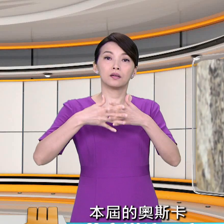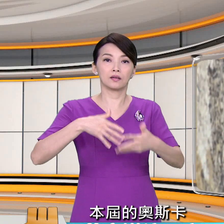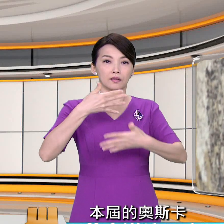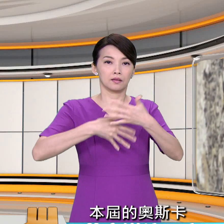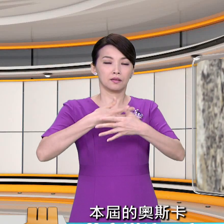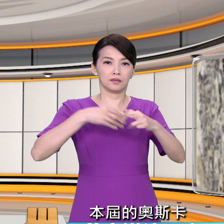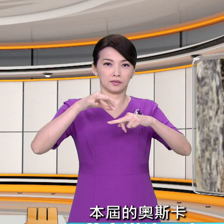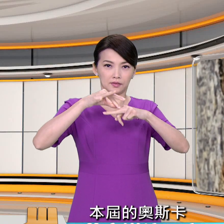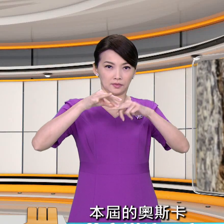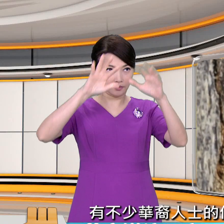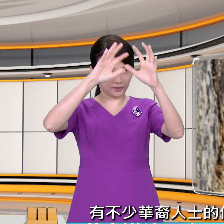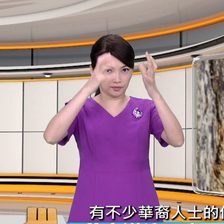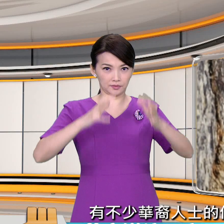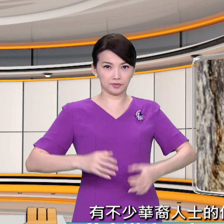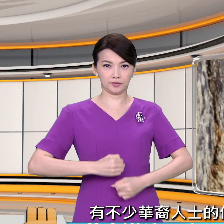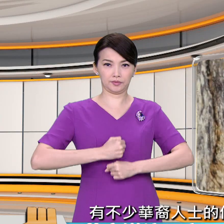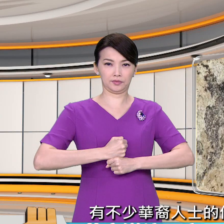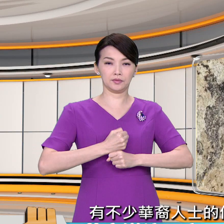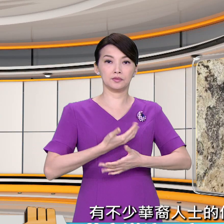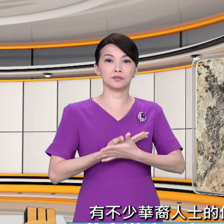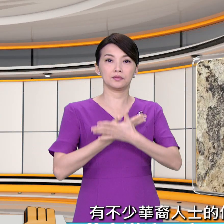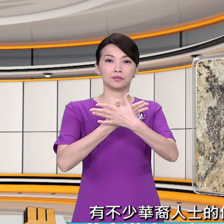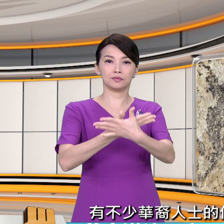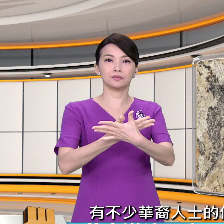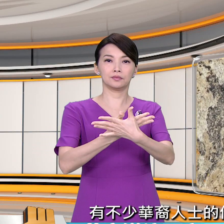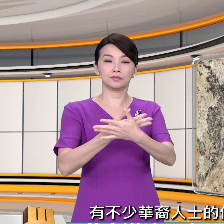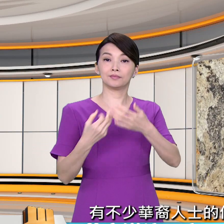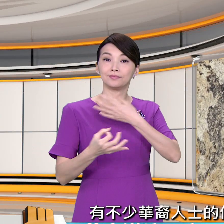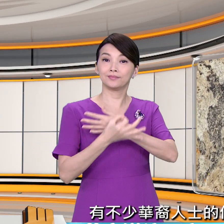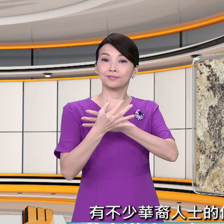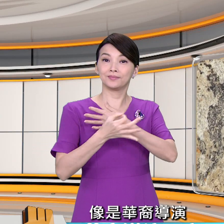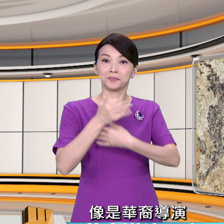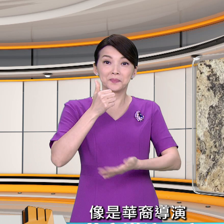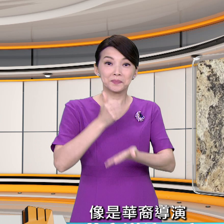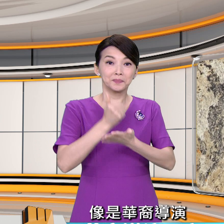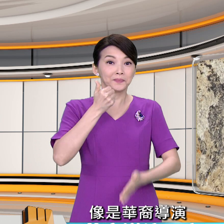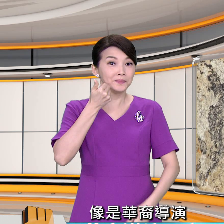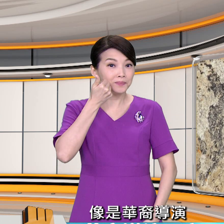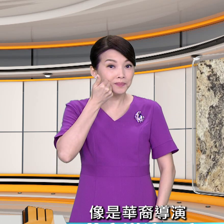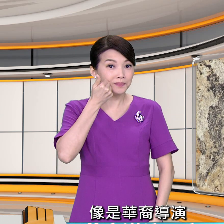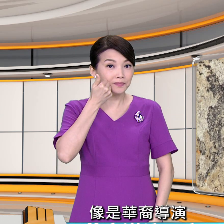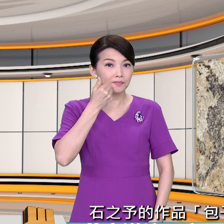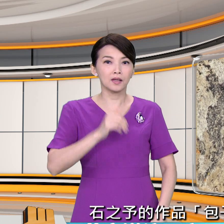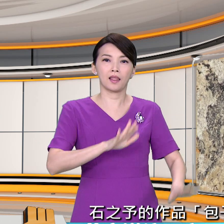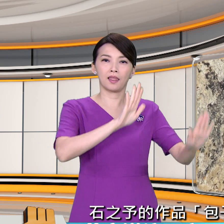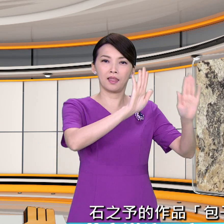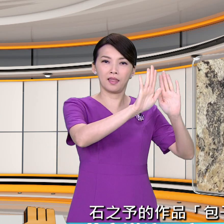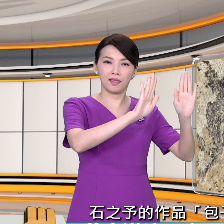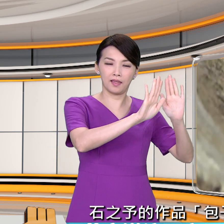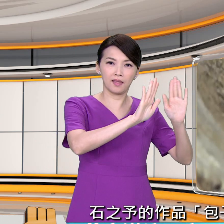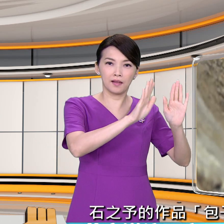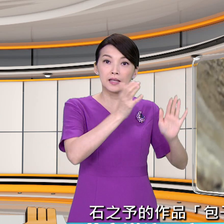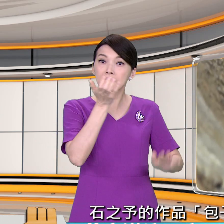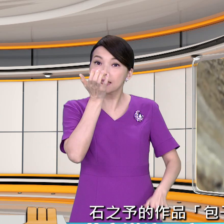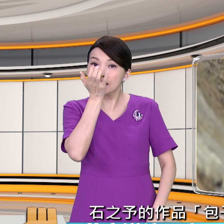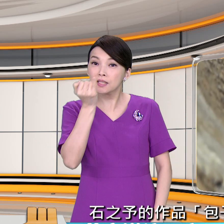本届的奥斯卡有不少华裔人士的作品获奖，像是华裔导演石之宇的作品《包